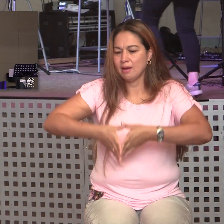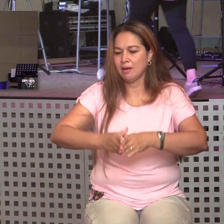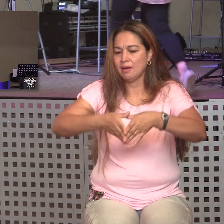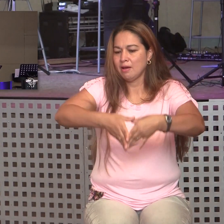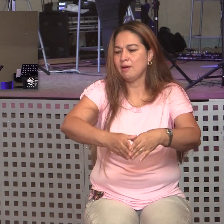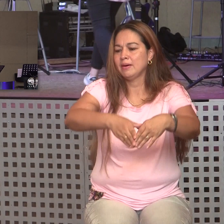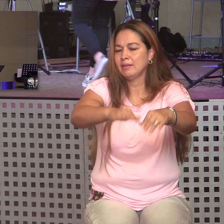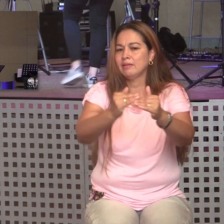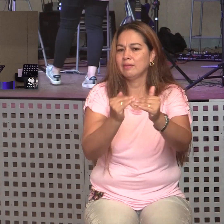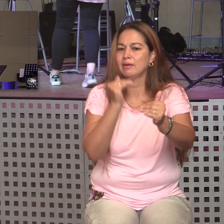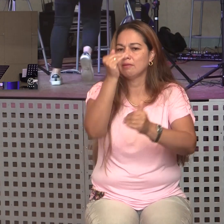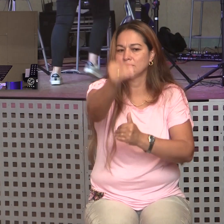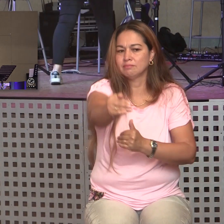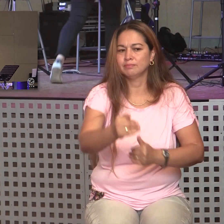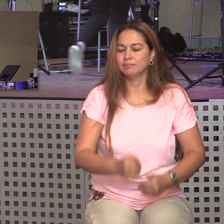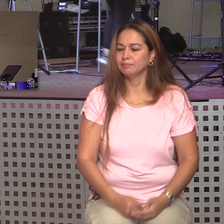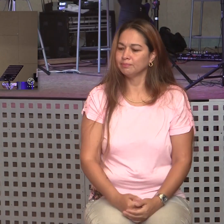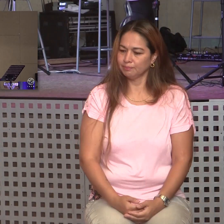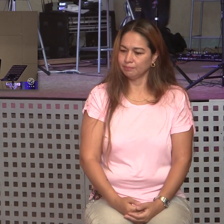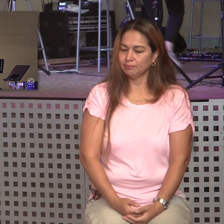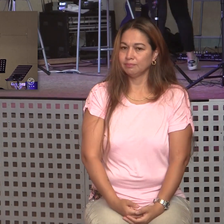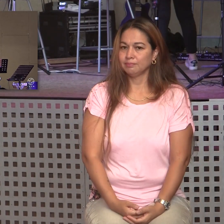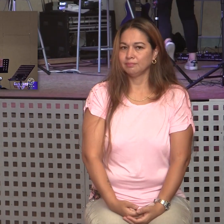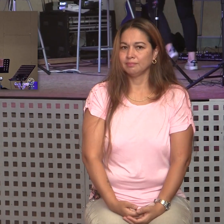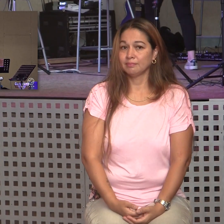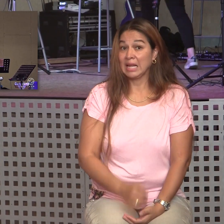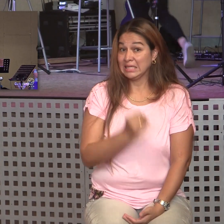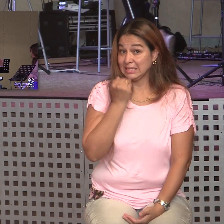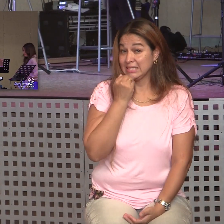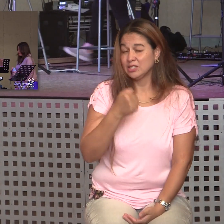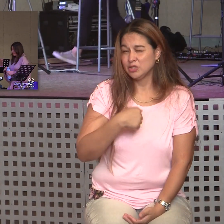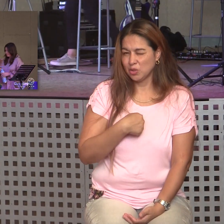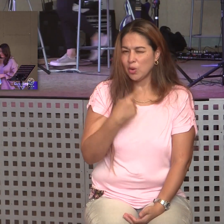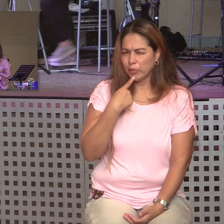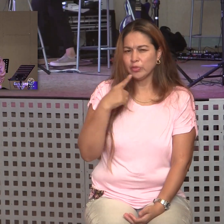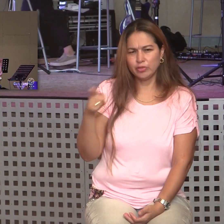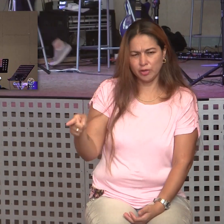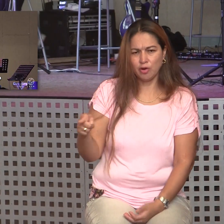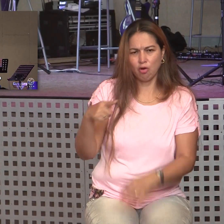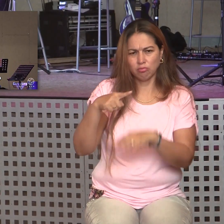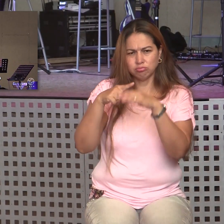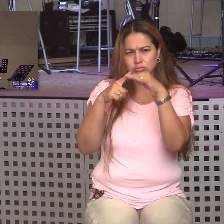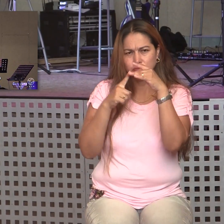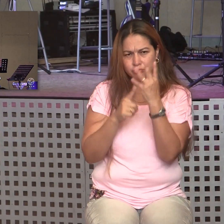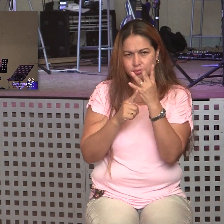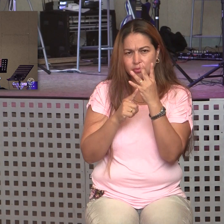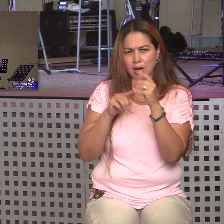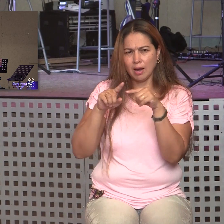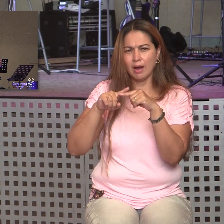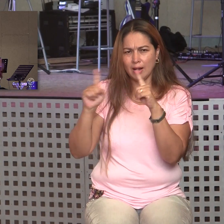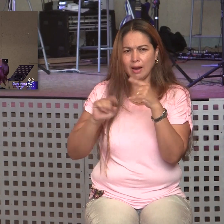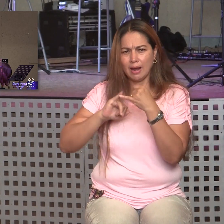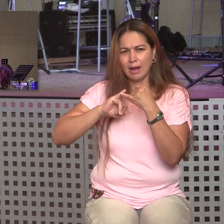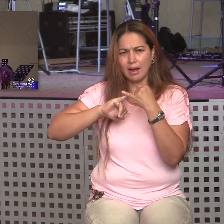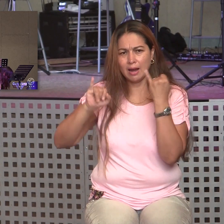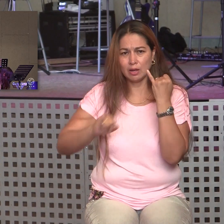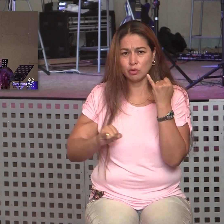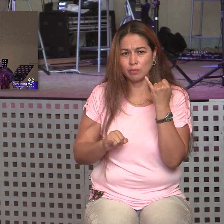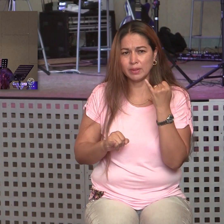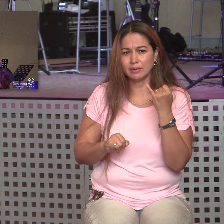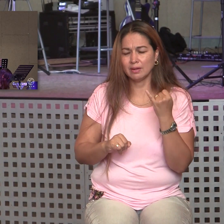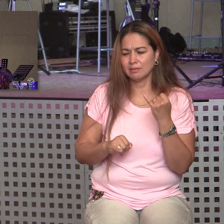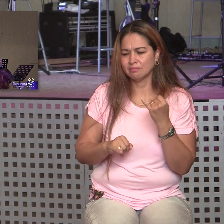Cuando le decimos estas cosas, a la tormenta no le queda otra que someterse a la autoridad del Espíritu Santo, al